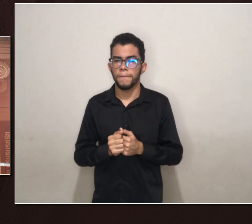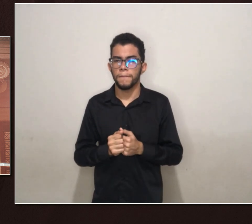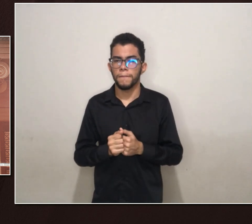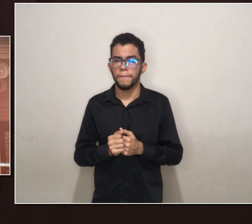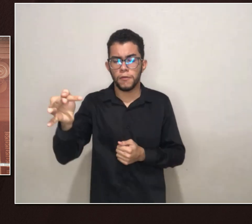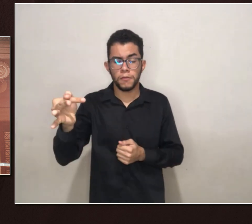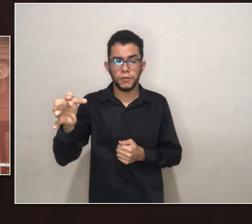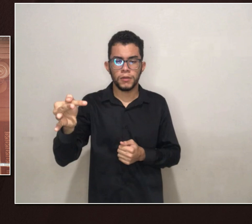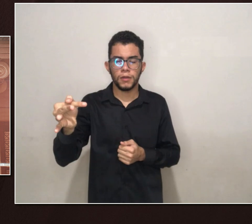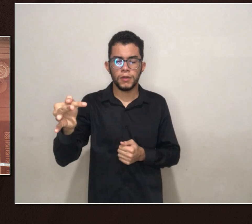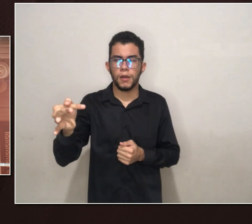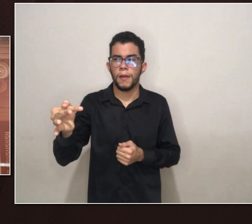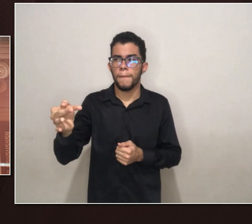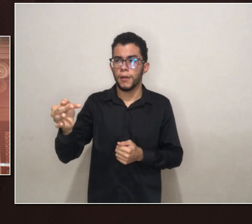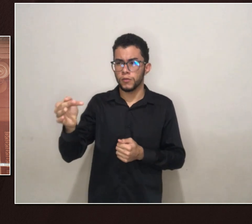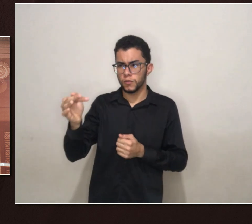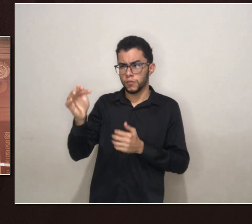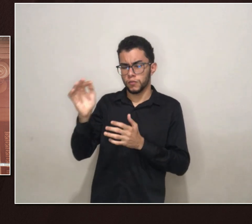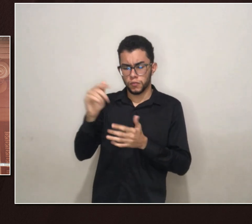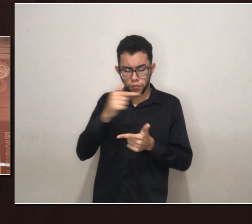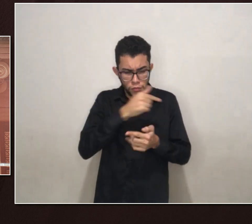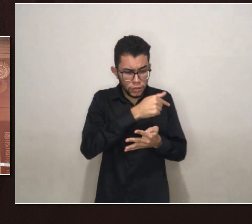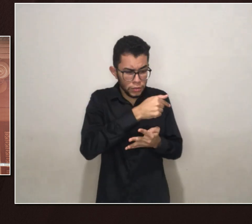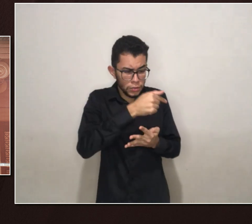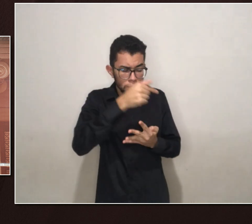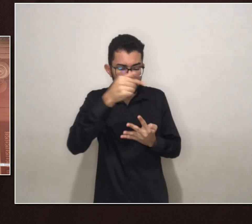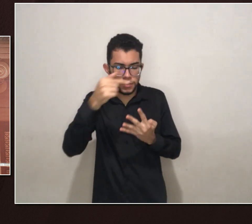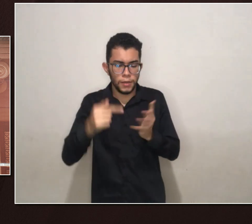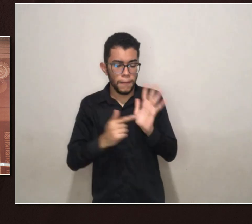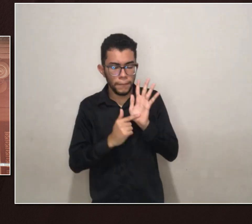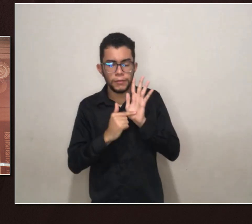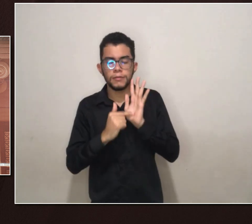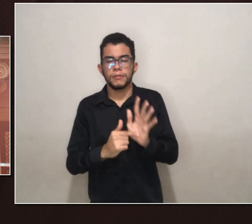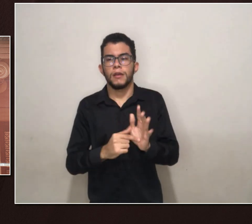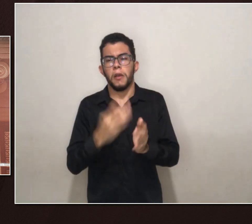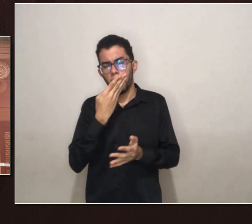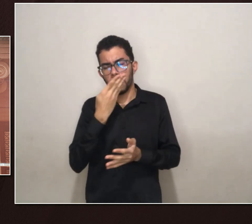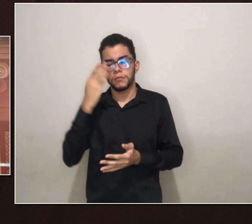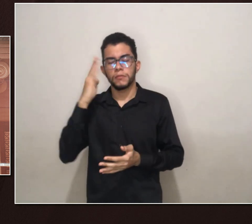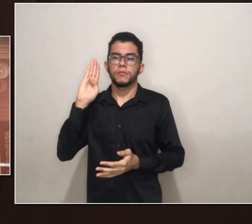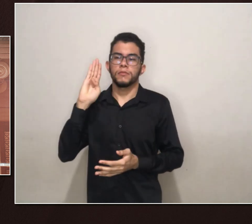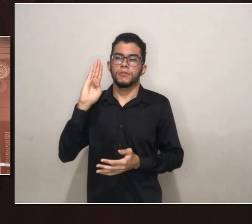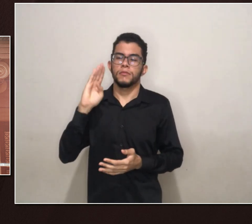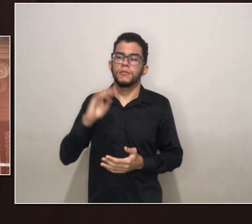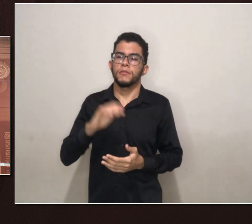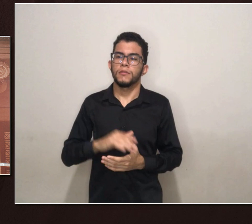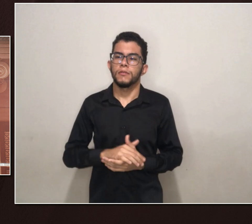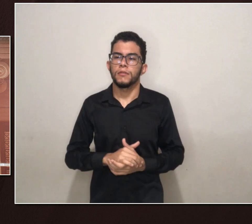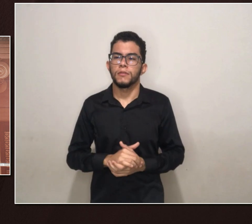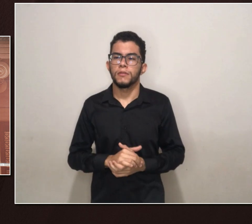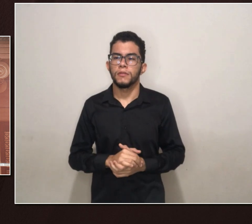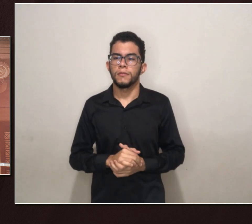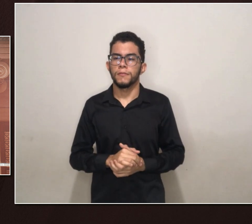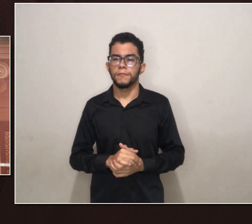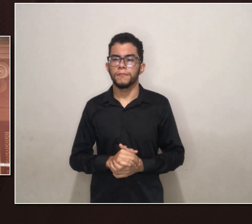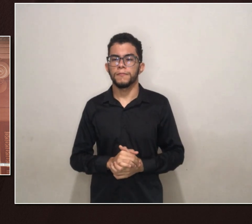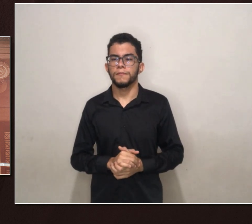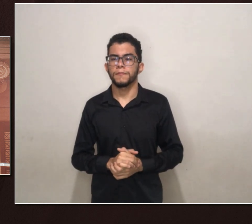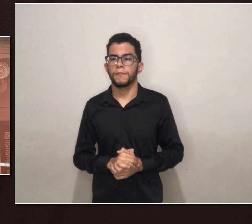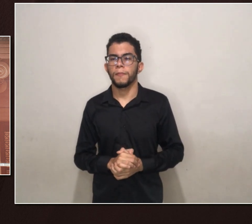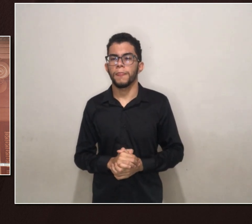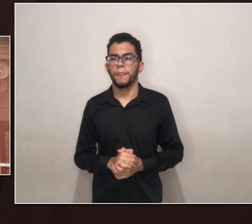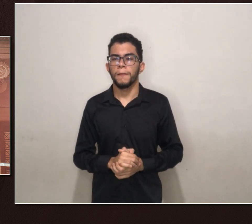mensagem às sete igrejas literais da Ásia seria desfigurar a unidade